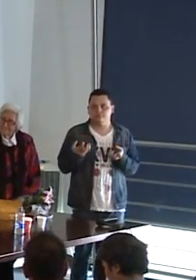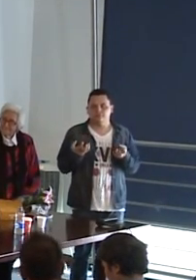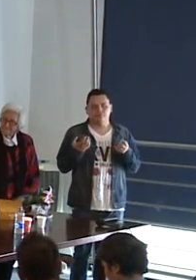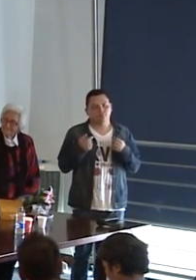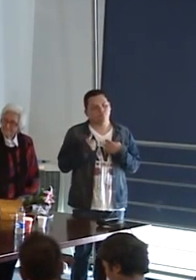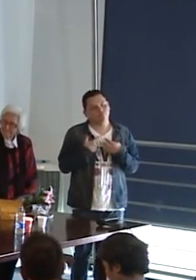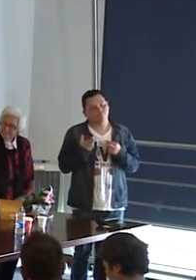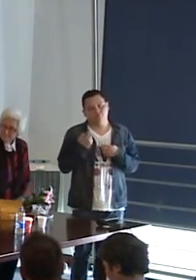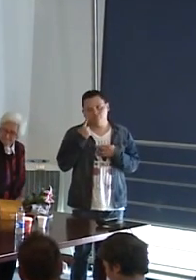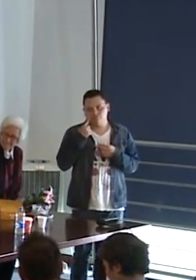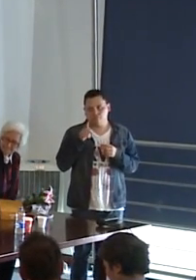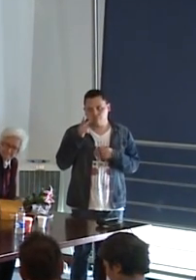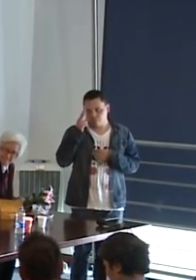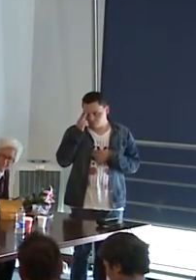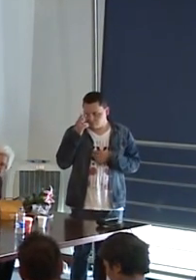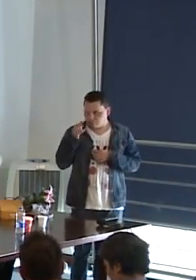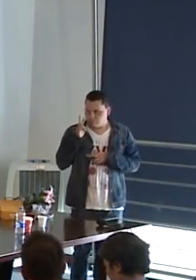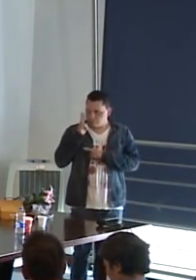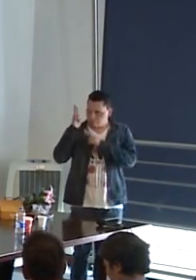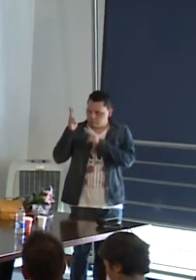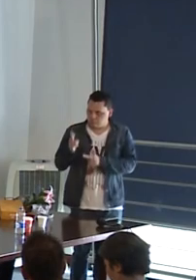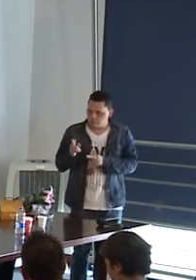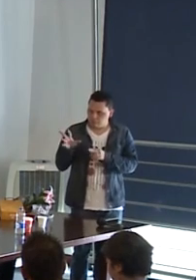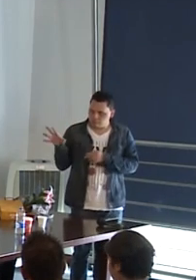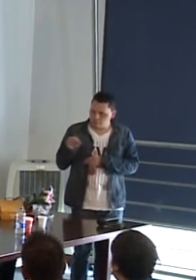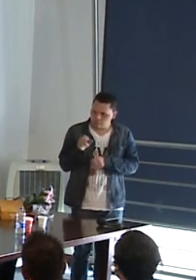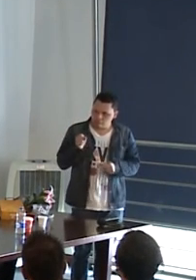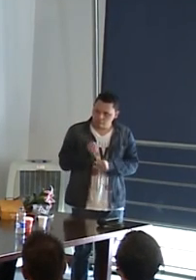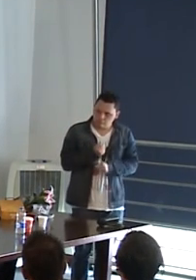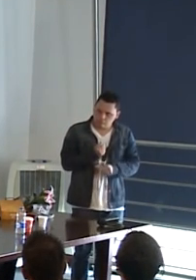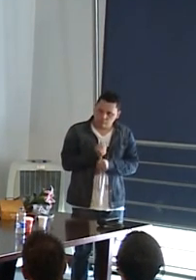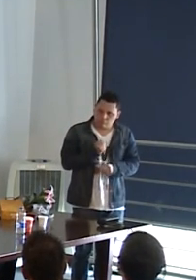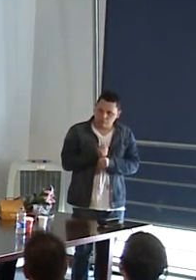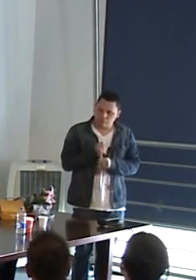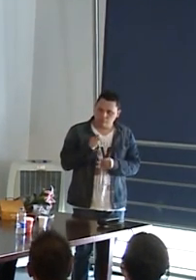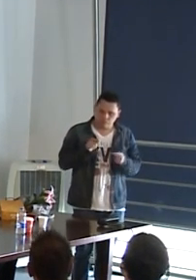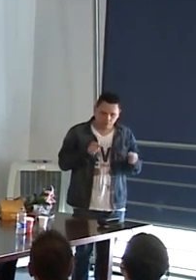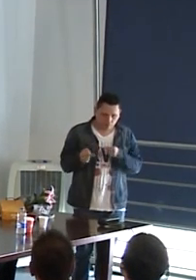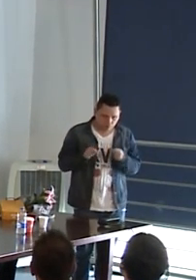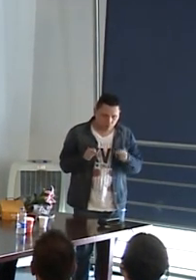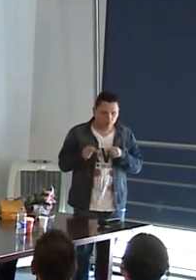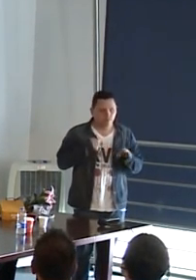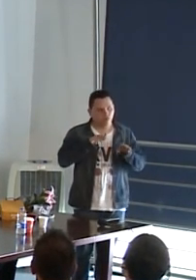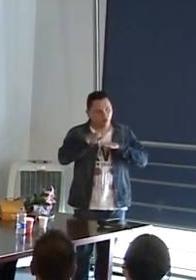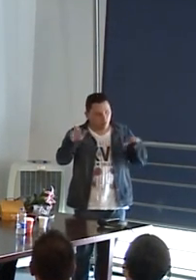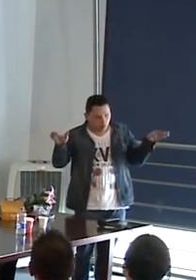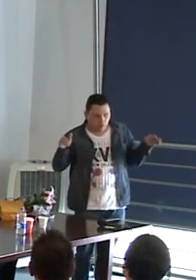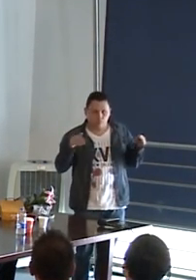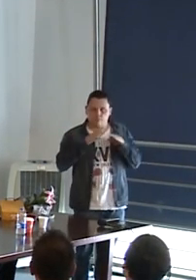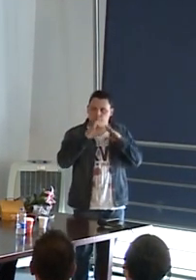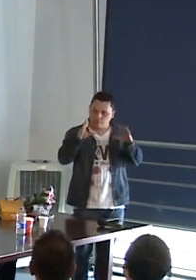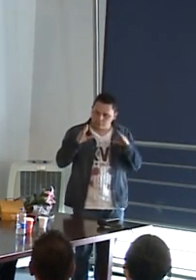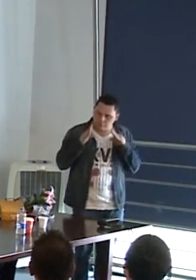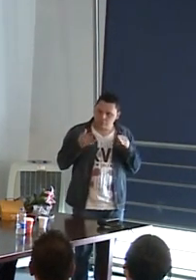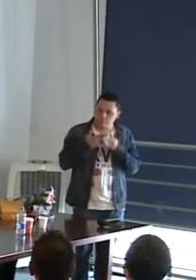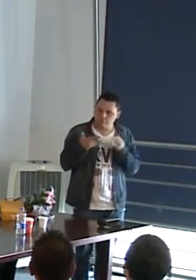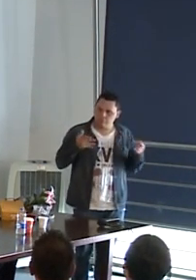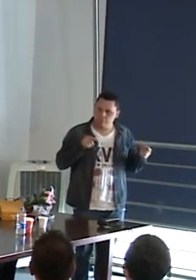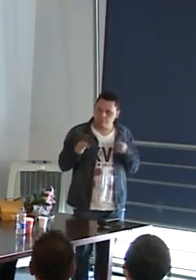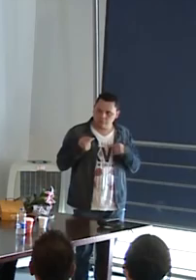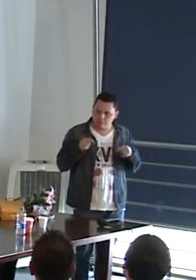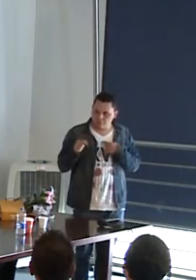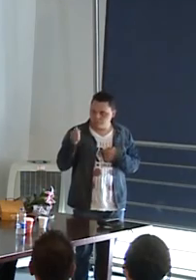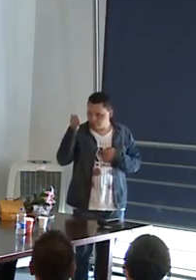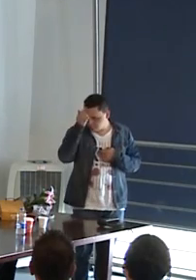También queremos obviamente entonces reconocer todo el trabajo, los debates, los llamados de atención, las discusiones que tenemos